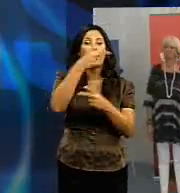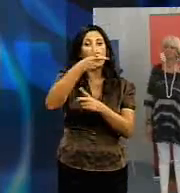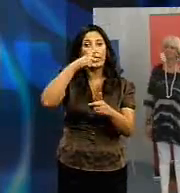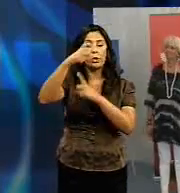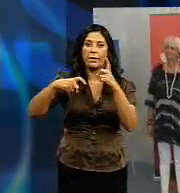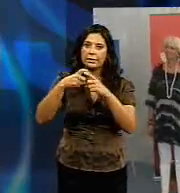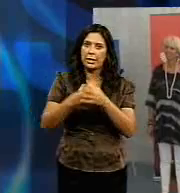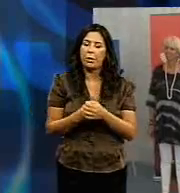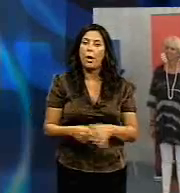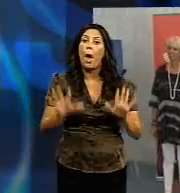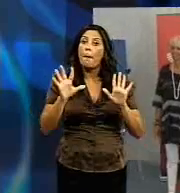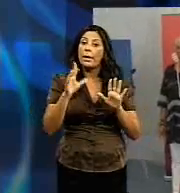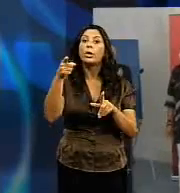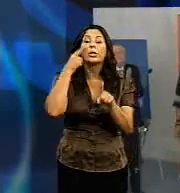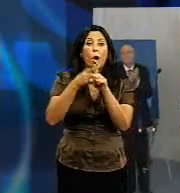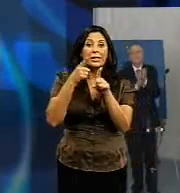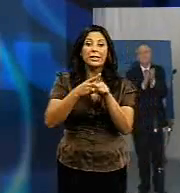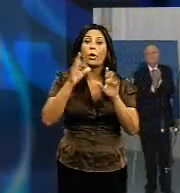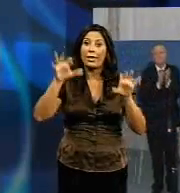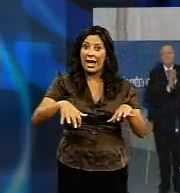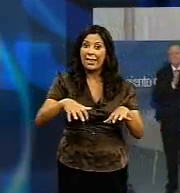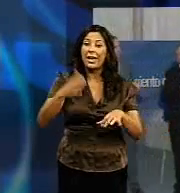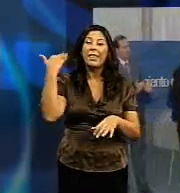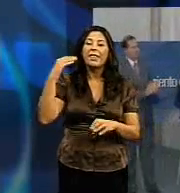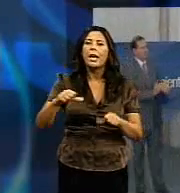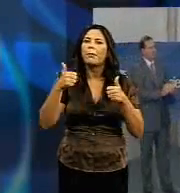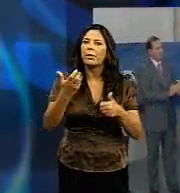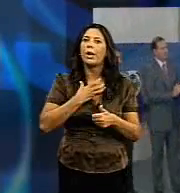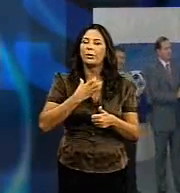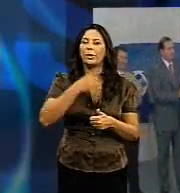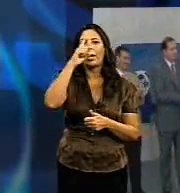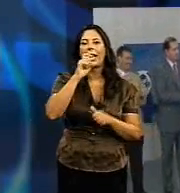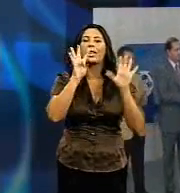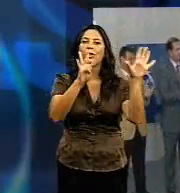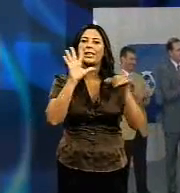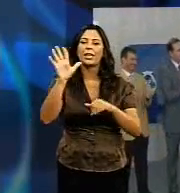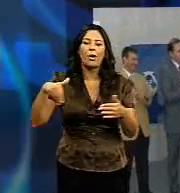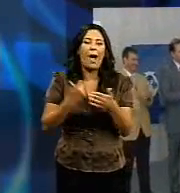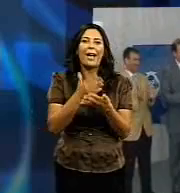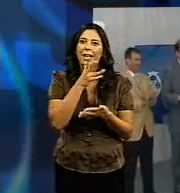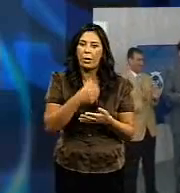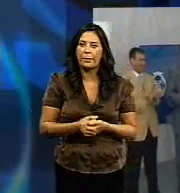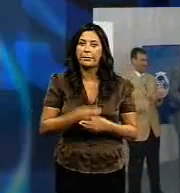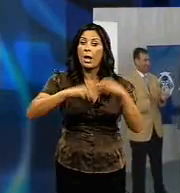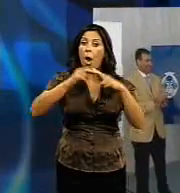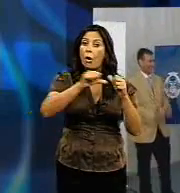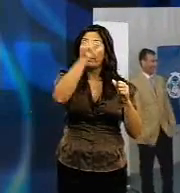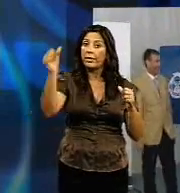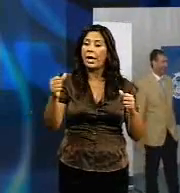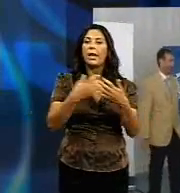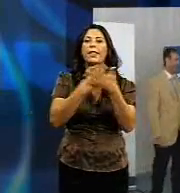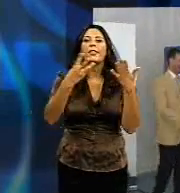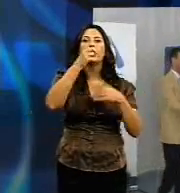Bicentenario. Sin embargo, es un objetivo de la alcaldesa de Cádiz desde que llegara al ayuntamiento en 1995. Las obras tienen un plazo de